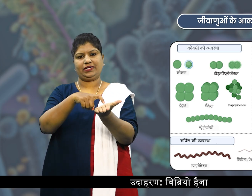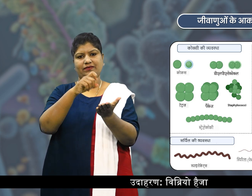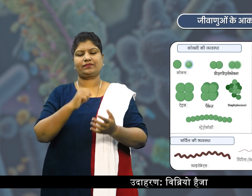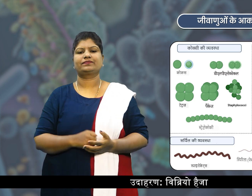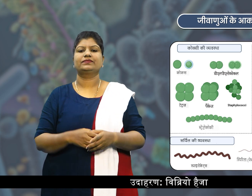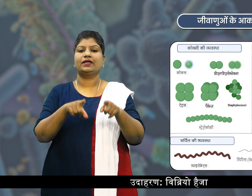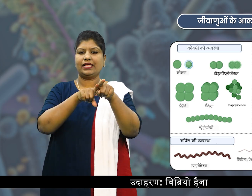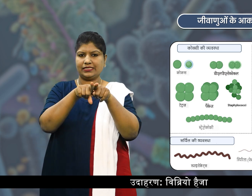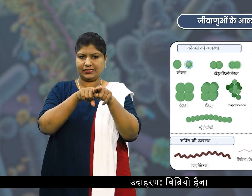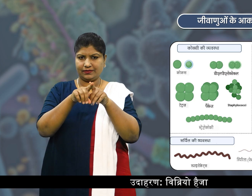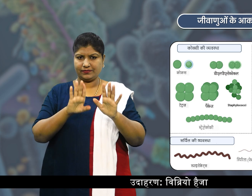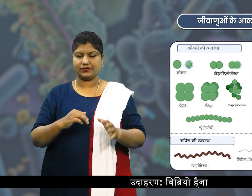उदाहरण विब्रियो हैजा।